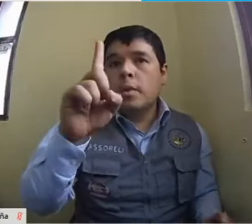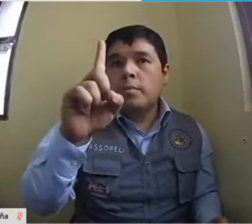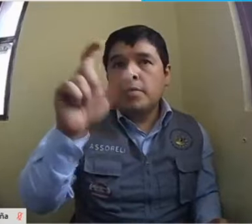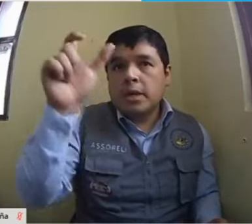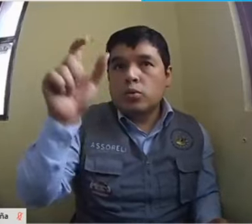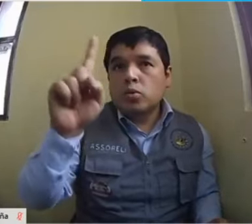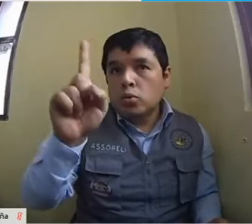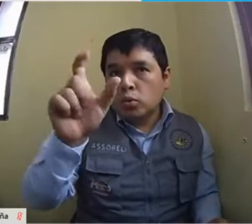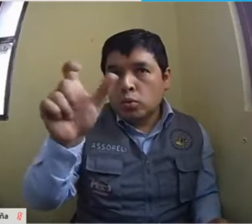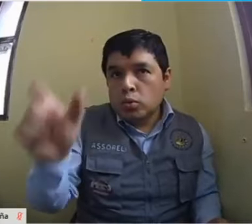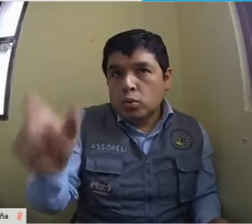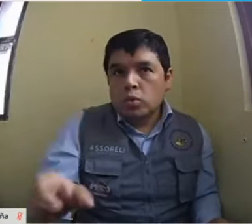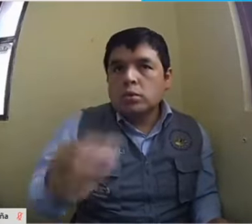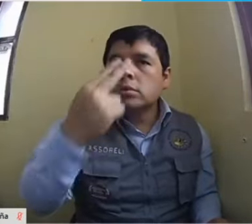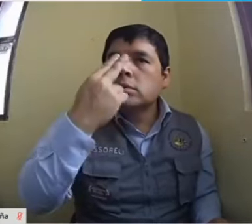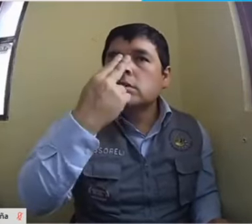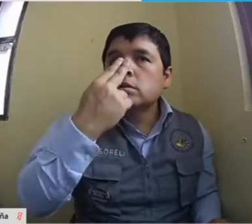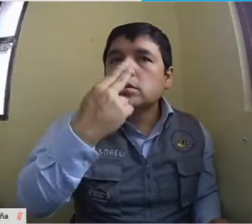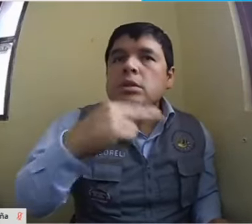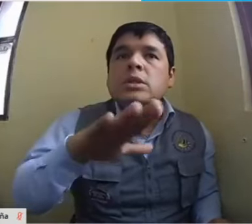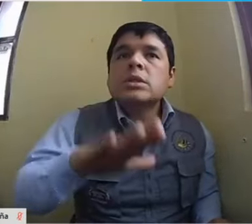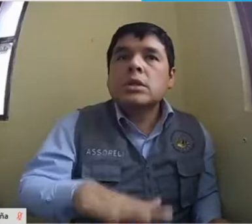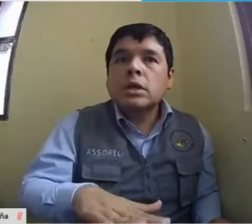género. Cuando solo es un niño,